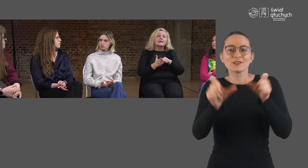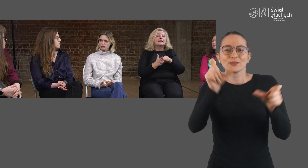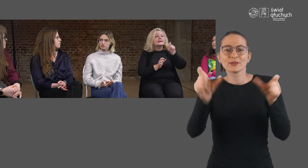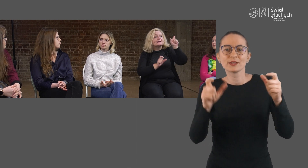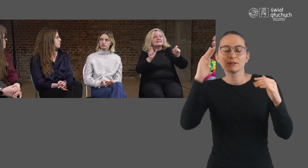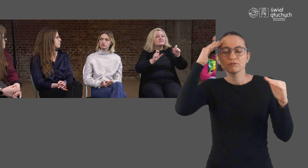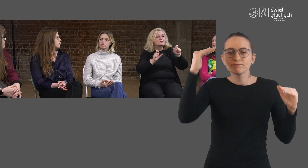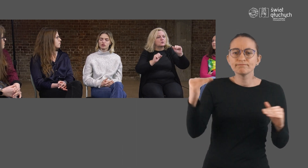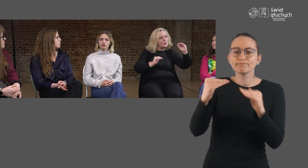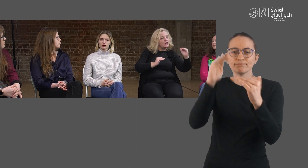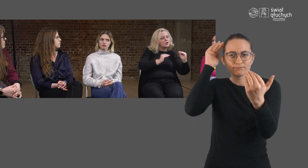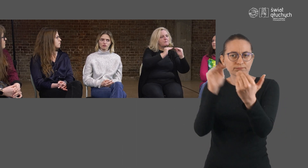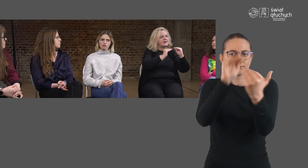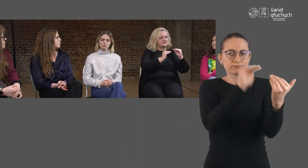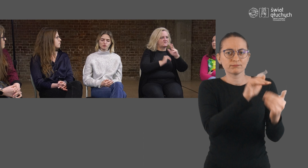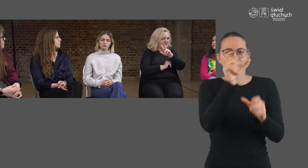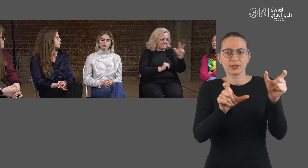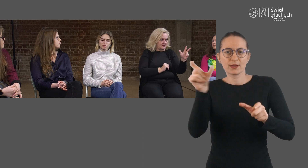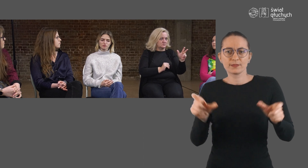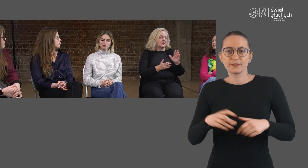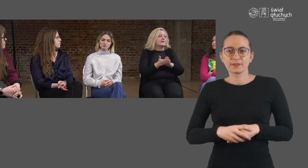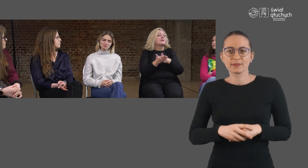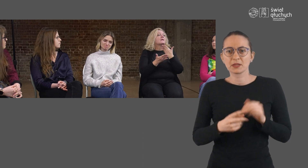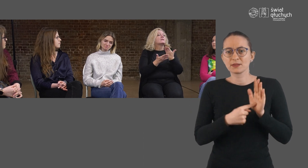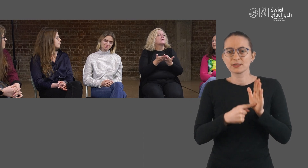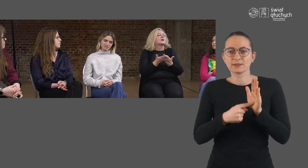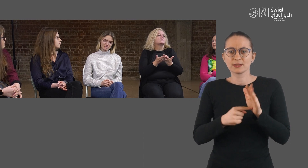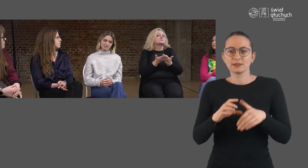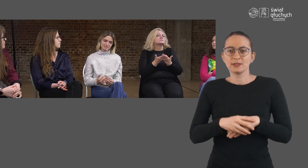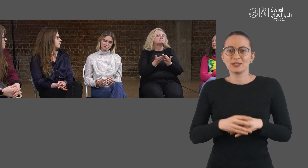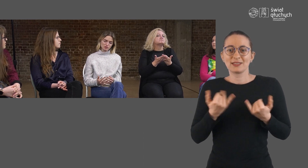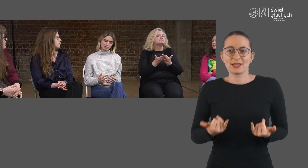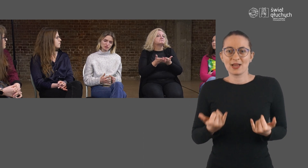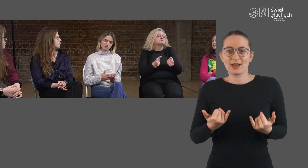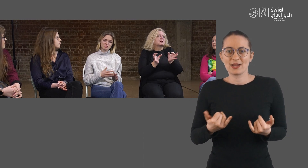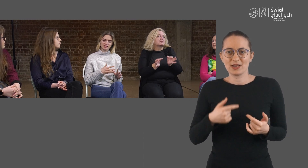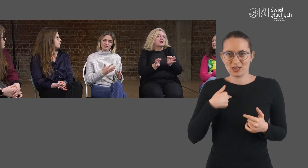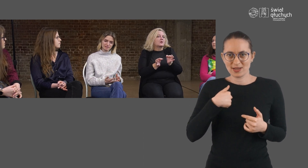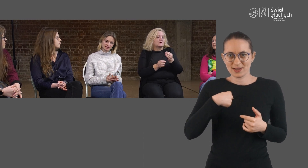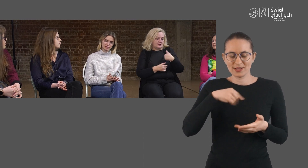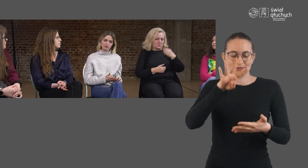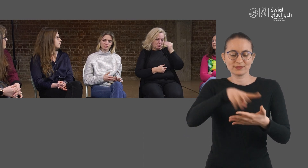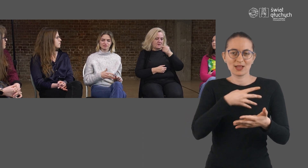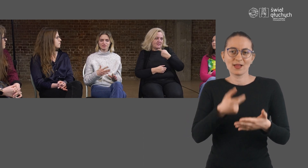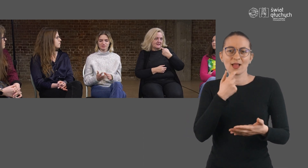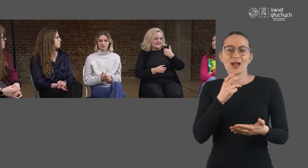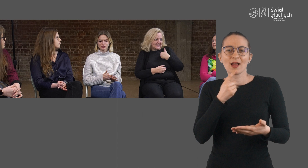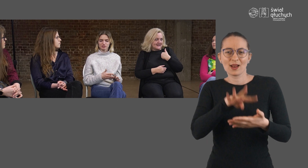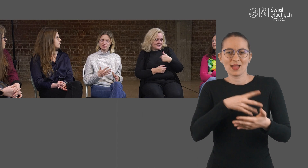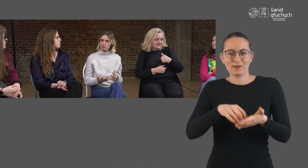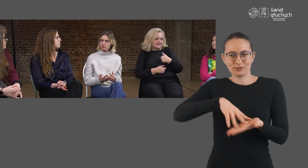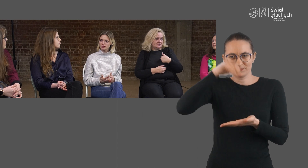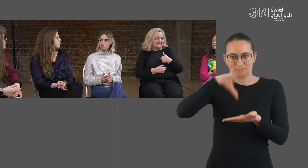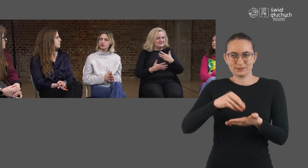indywidualne podejście do nich. Na przykład w przypadku, jak teraz na przykład uczę się języka angielskiego, który